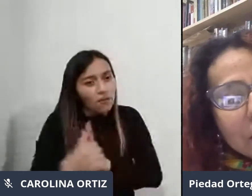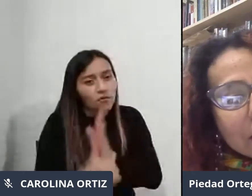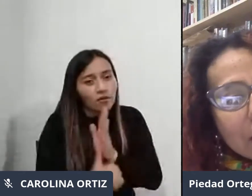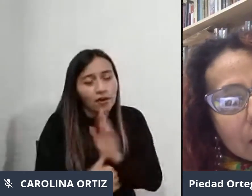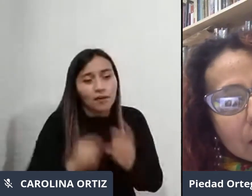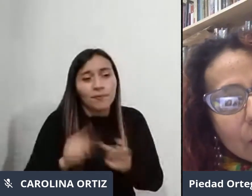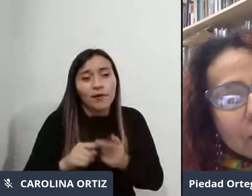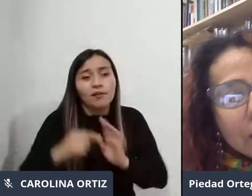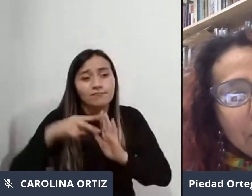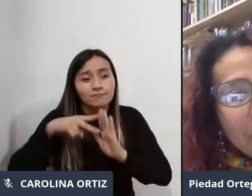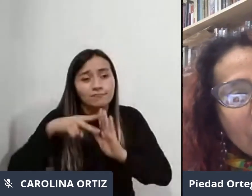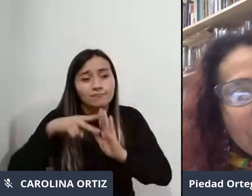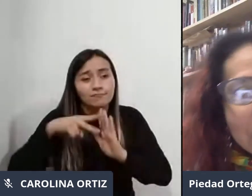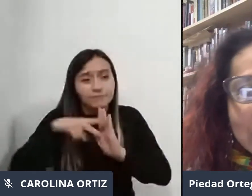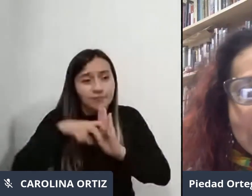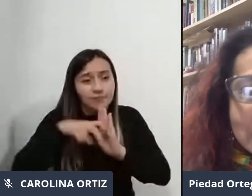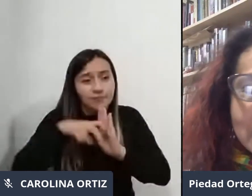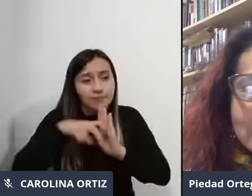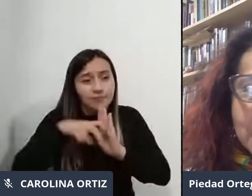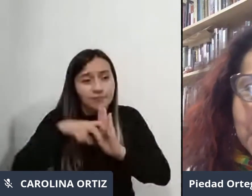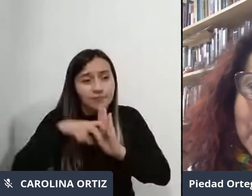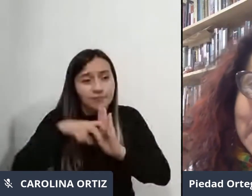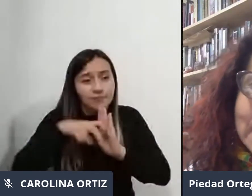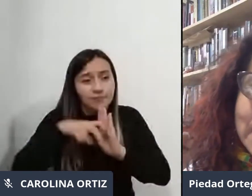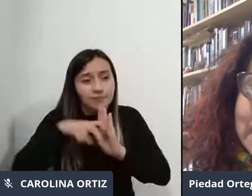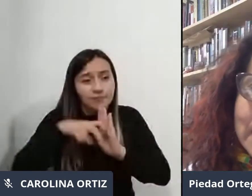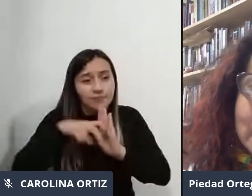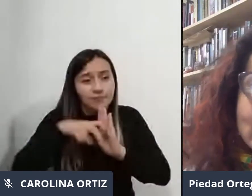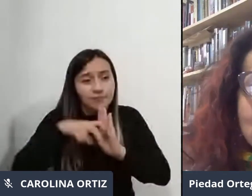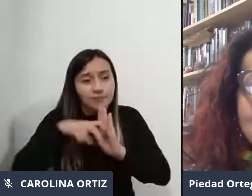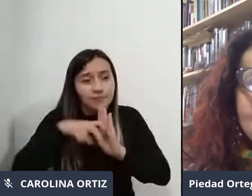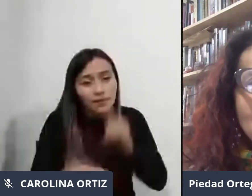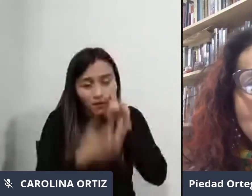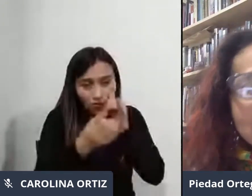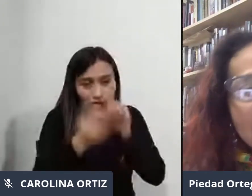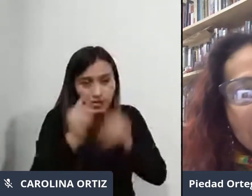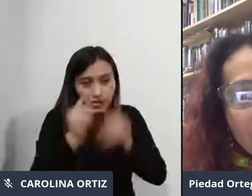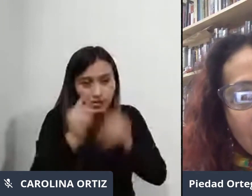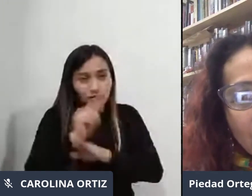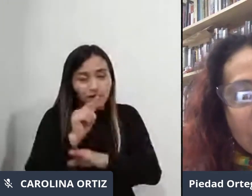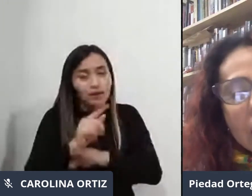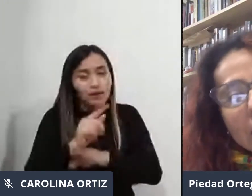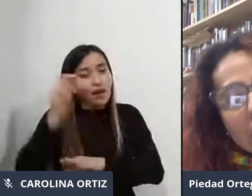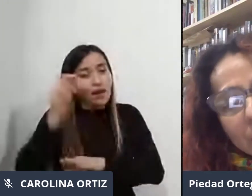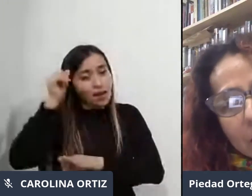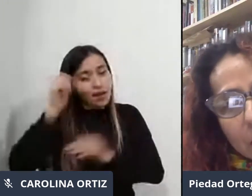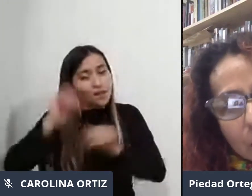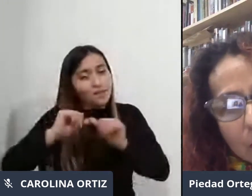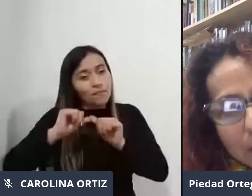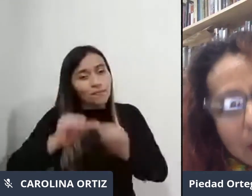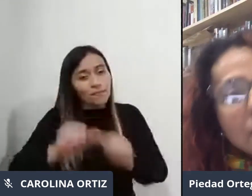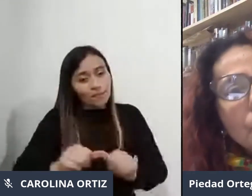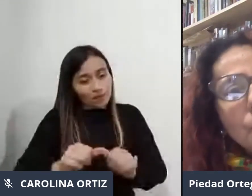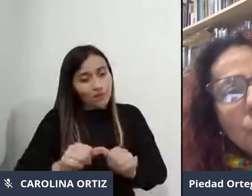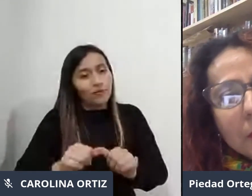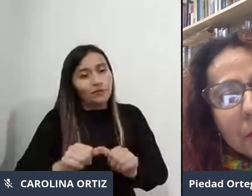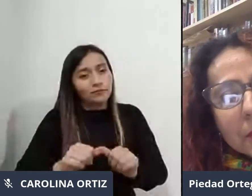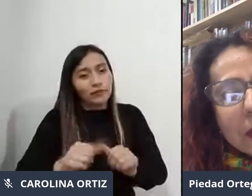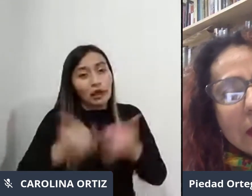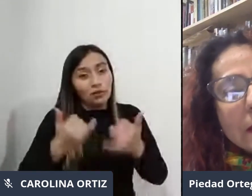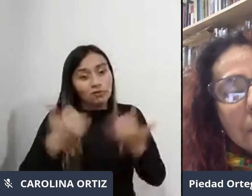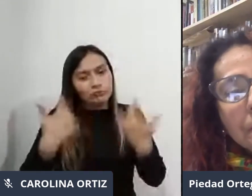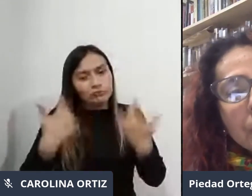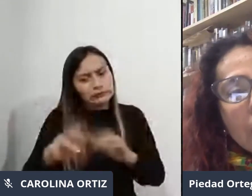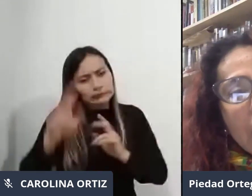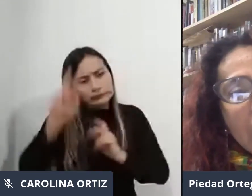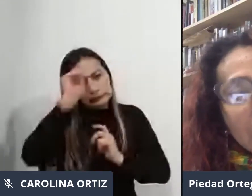de investigación de pedagogías críticas, memoria y alteridad de la Universidad Pedagógica, y aquí un reconocimiento muy